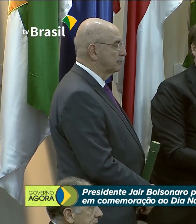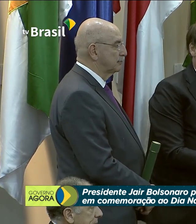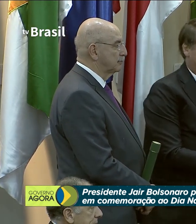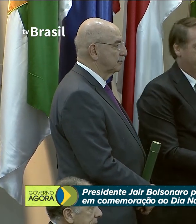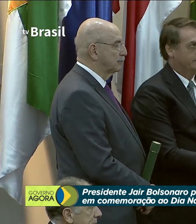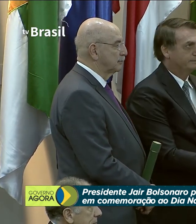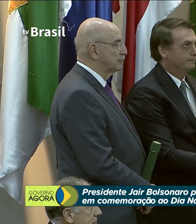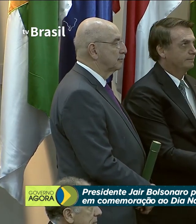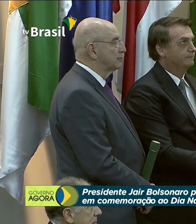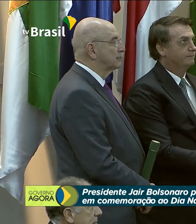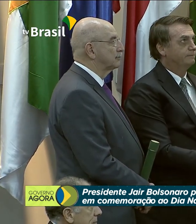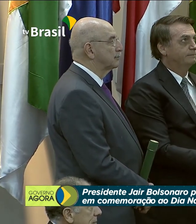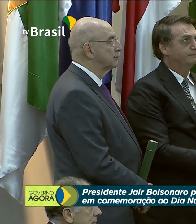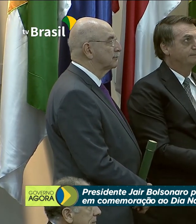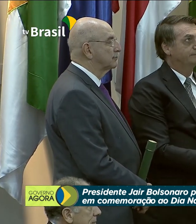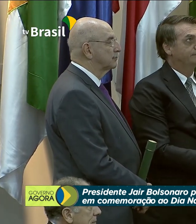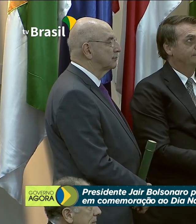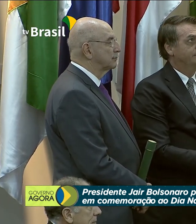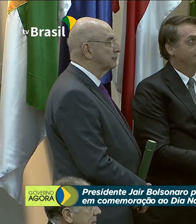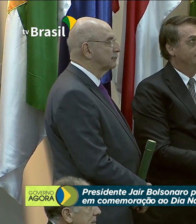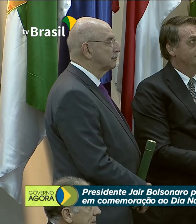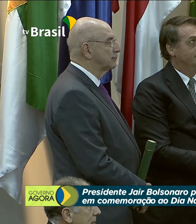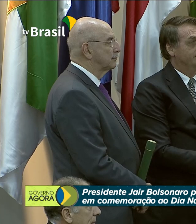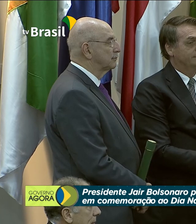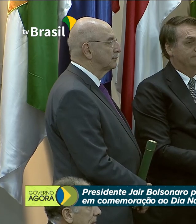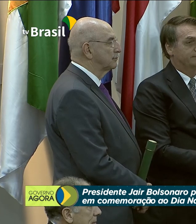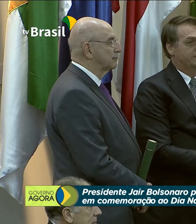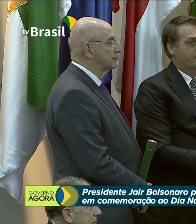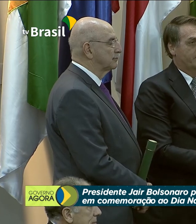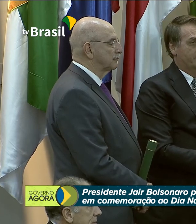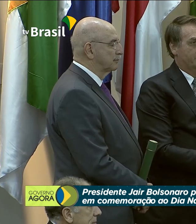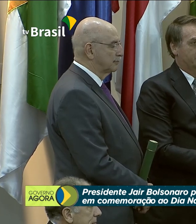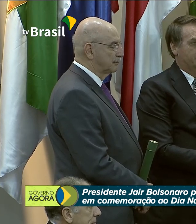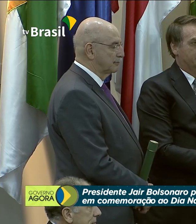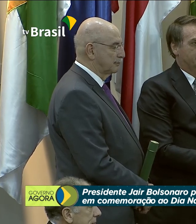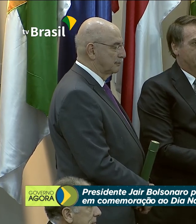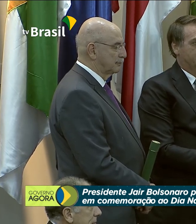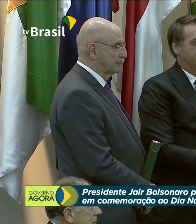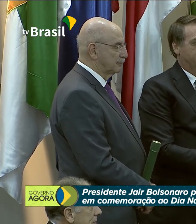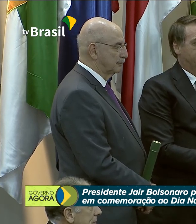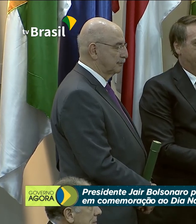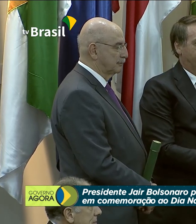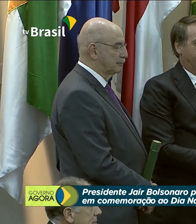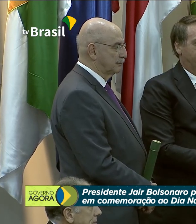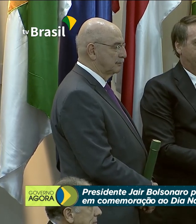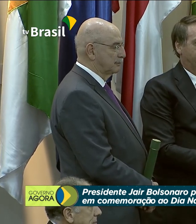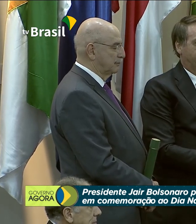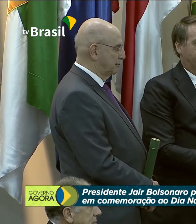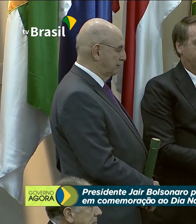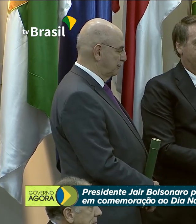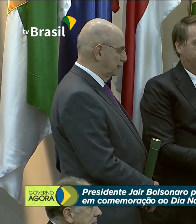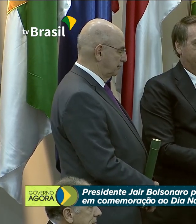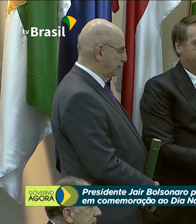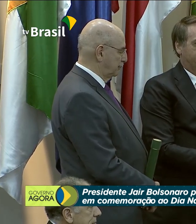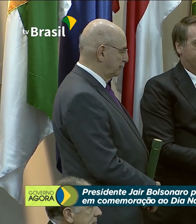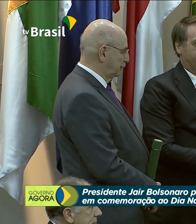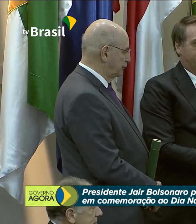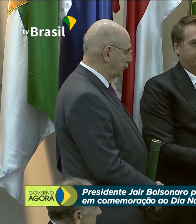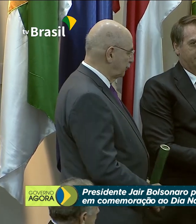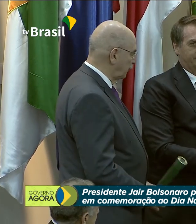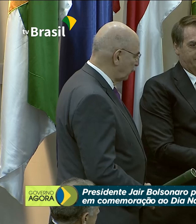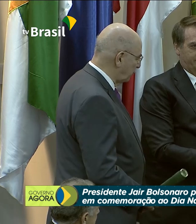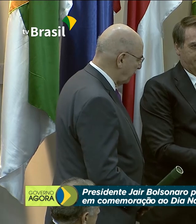assistente técnico em 94. O Velho Lobo participou de 5 finais em 7 participações em Copas do Mundo.